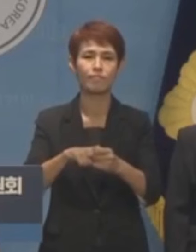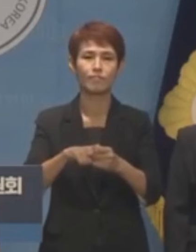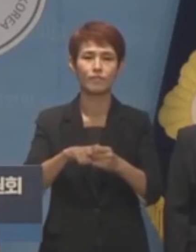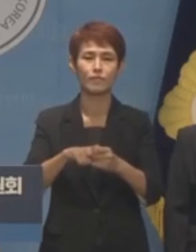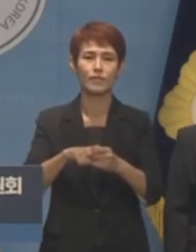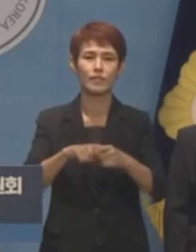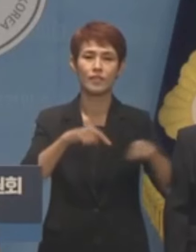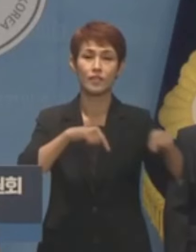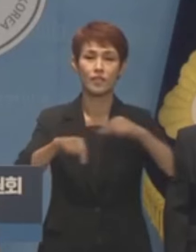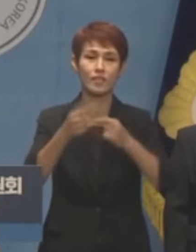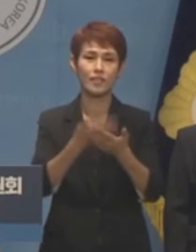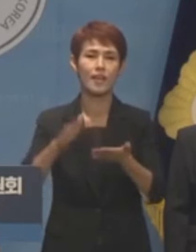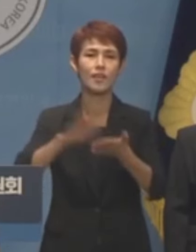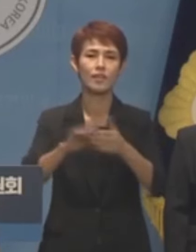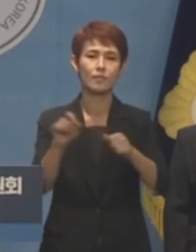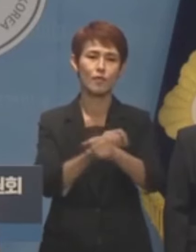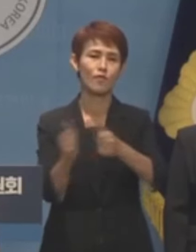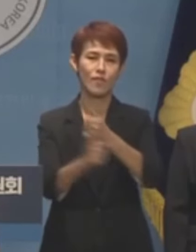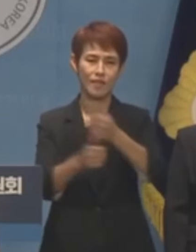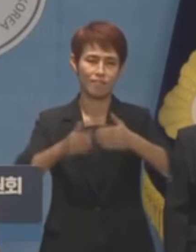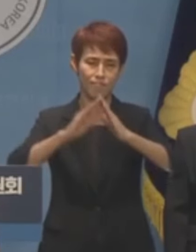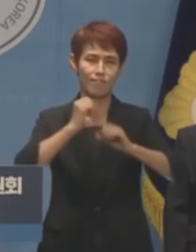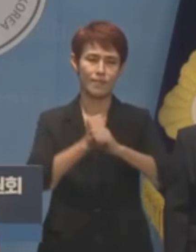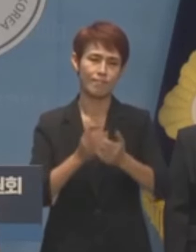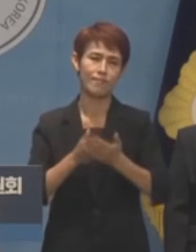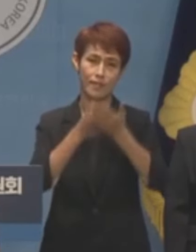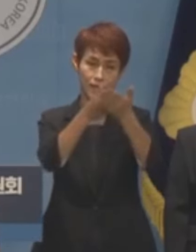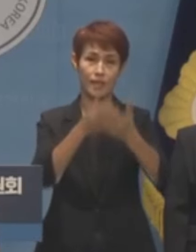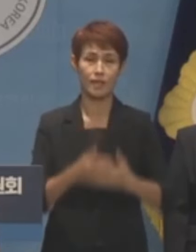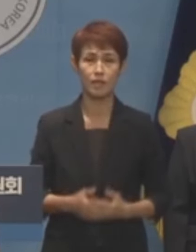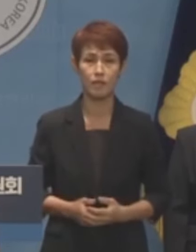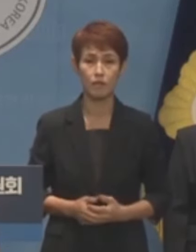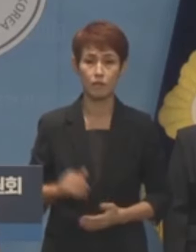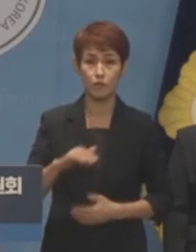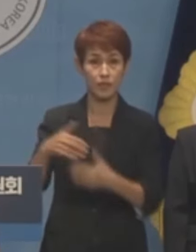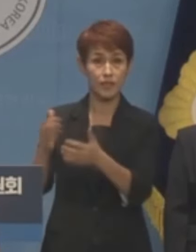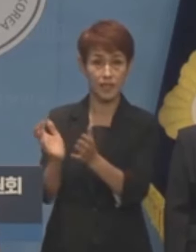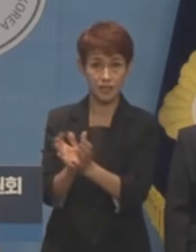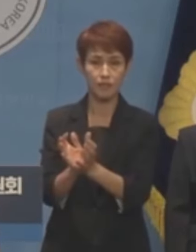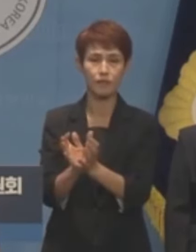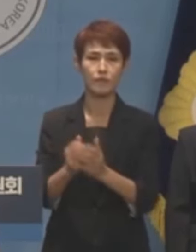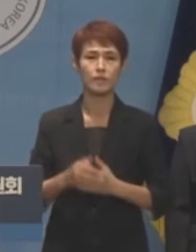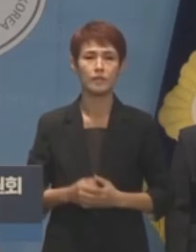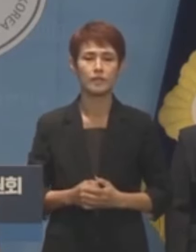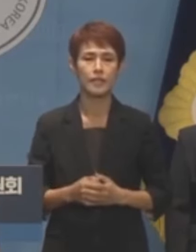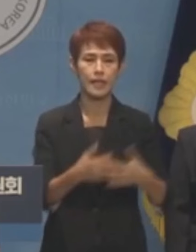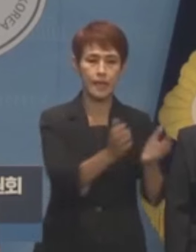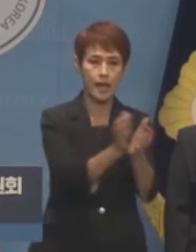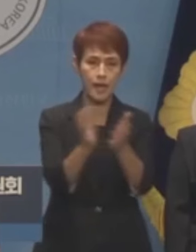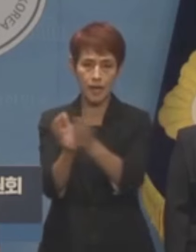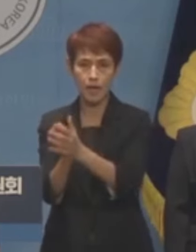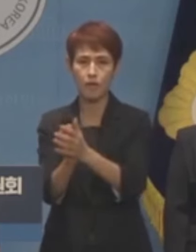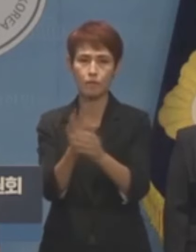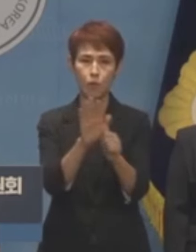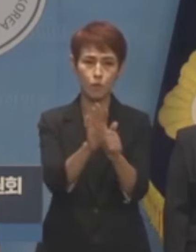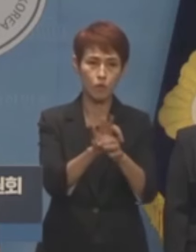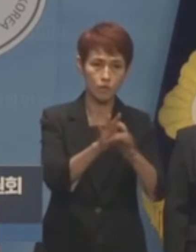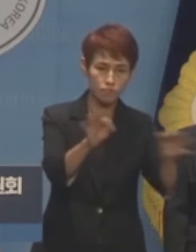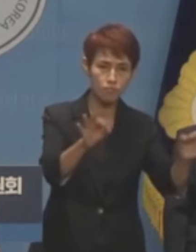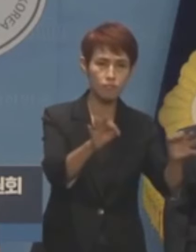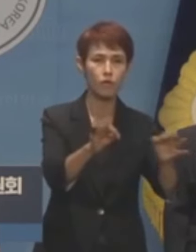조국 혁신당 교섭 단체 구성 요건 완화와 정당 보조금 배분방식 개